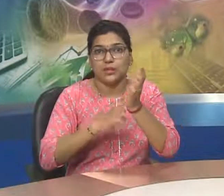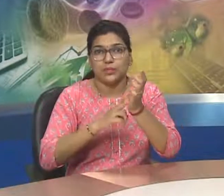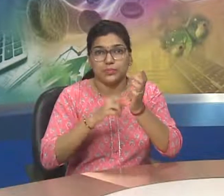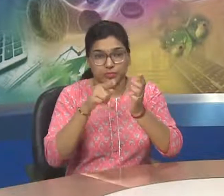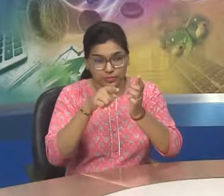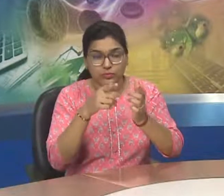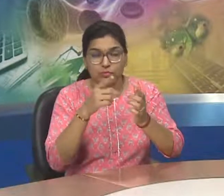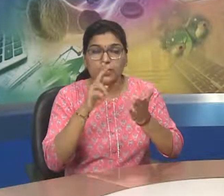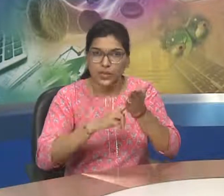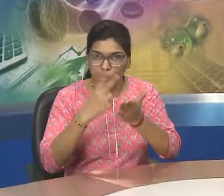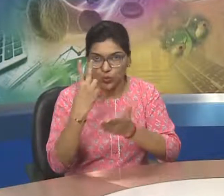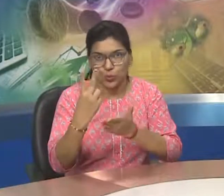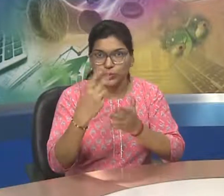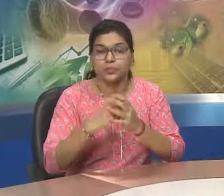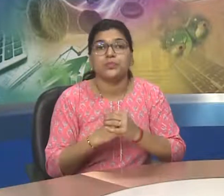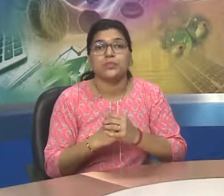reacted with the